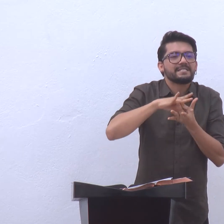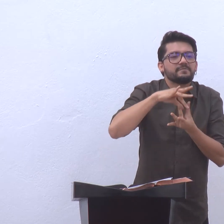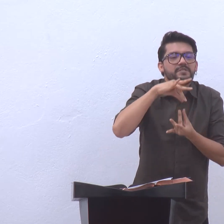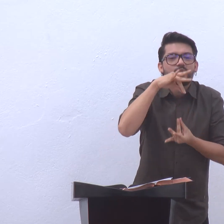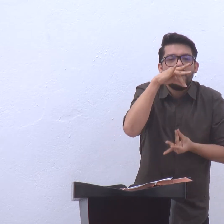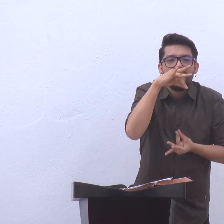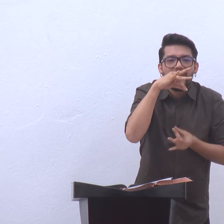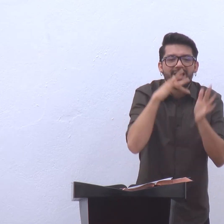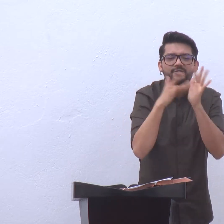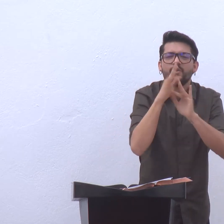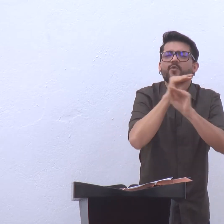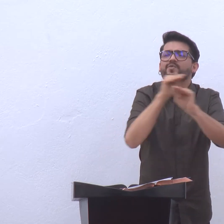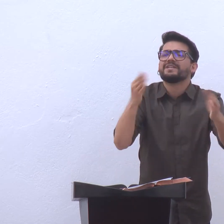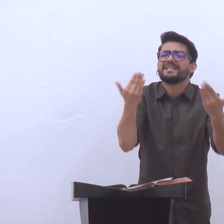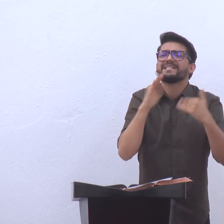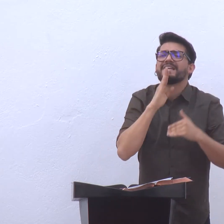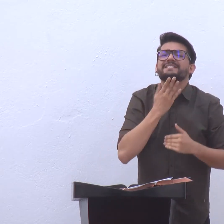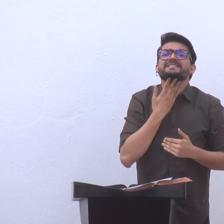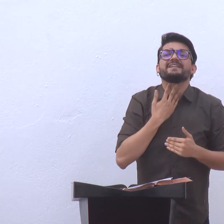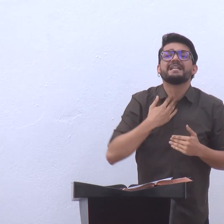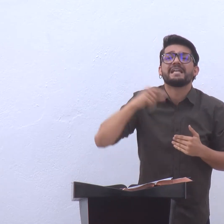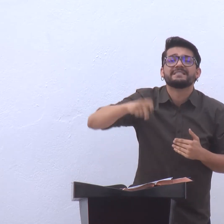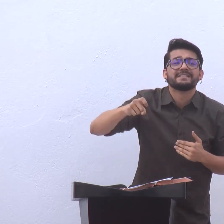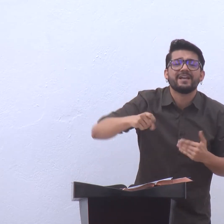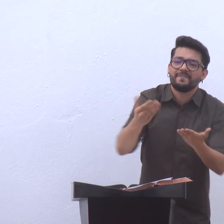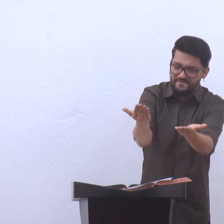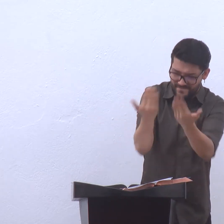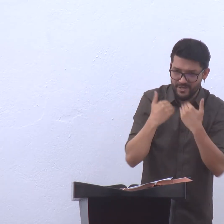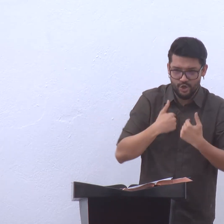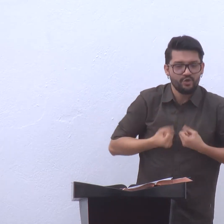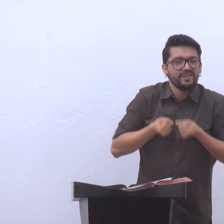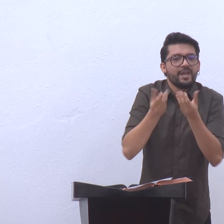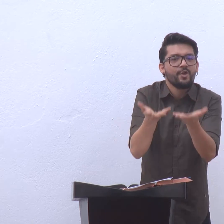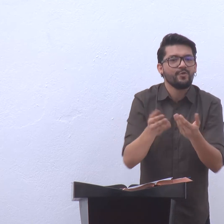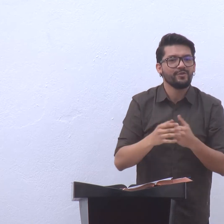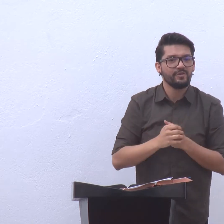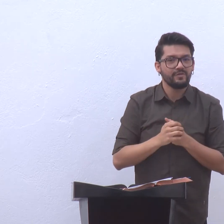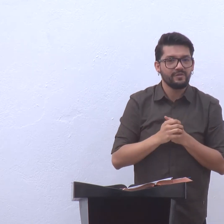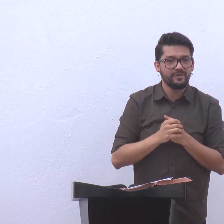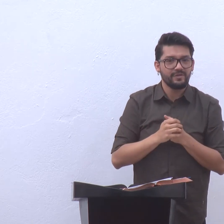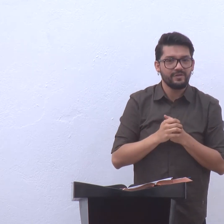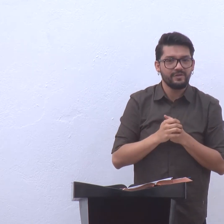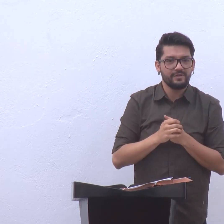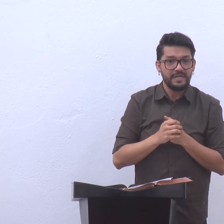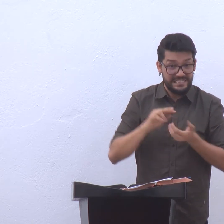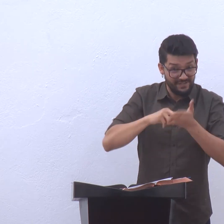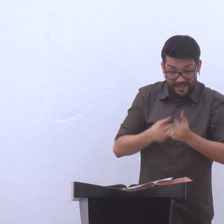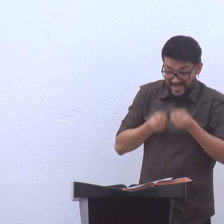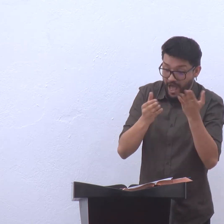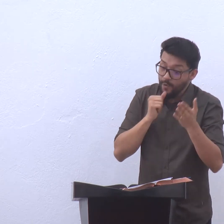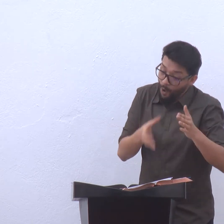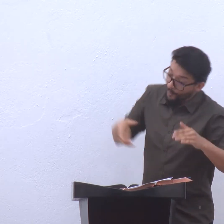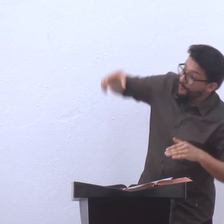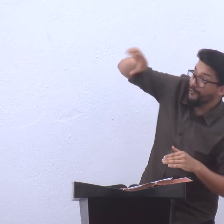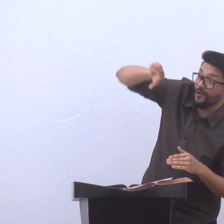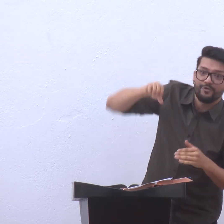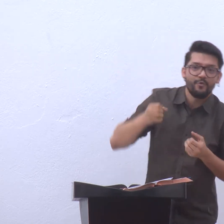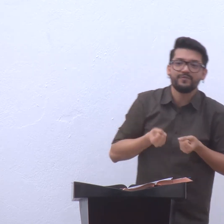el desierto y les suplió su necesidad. Jesús les estaba diciendo: yo soy la vida en el espíritu para ustedes. Yo soy quien llena